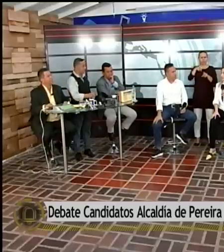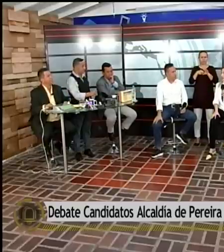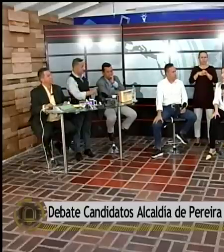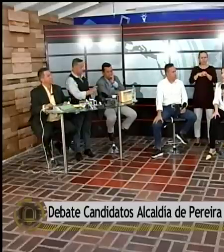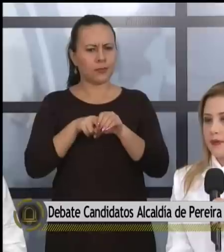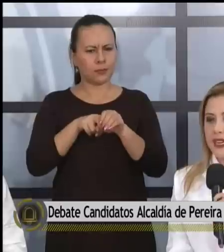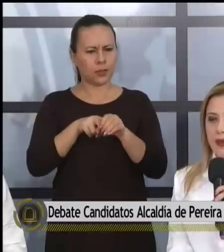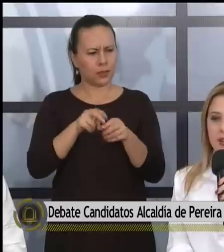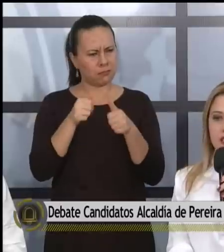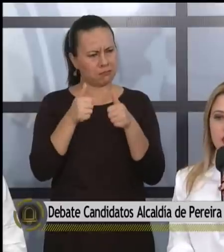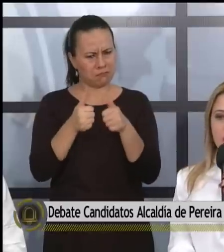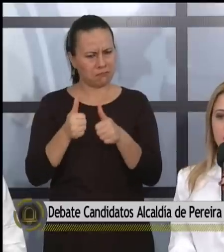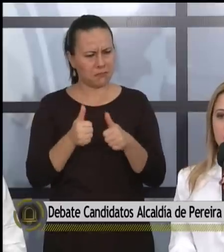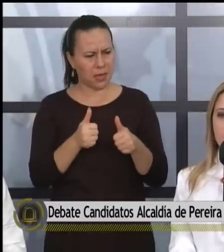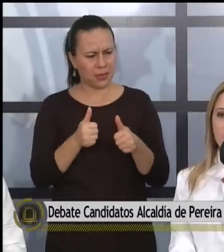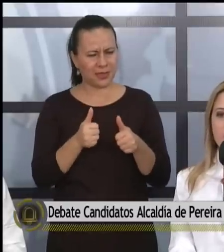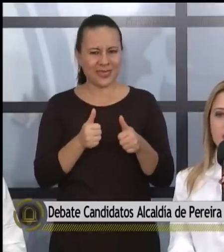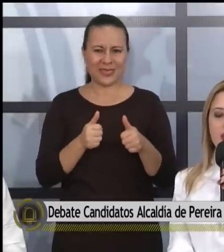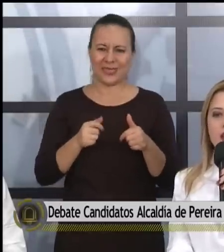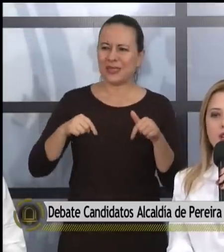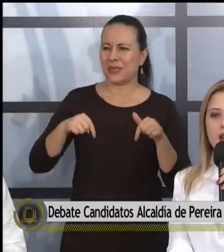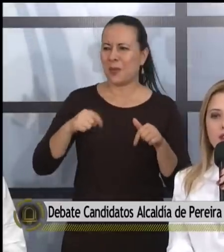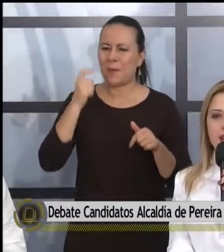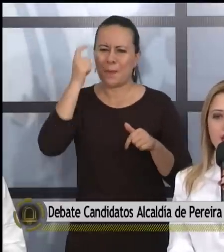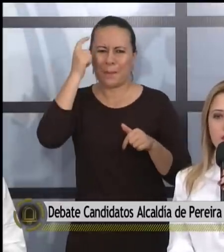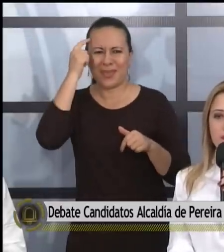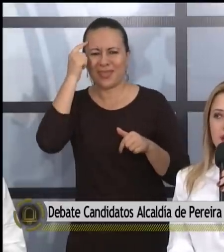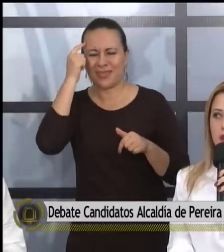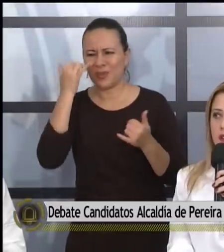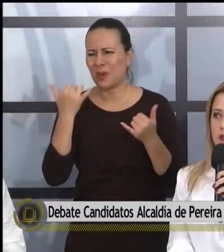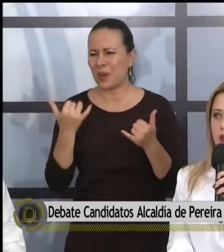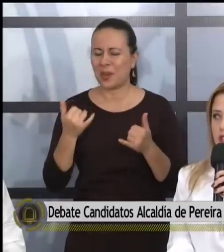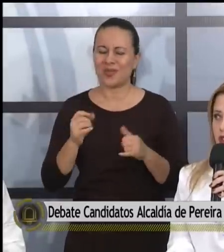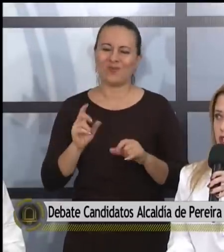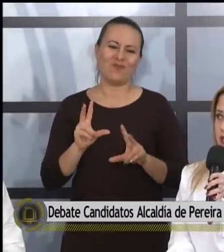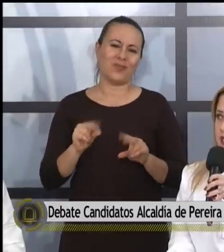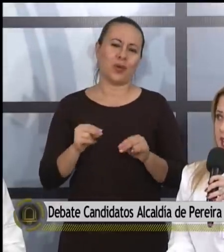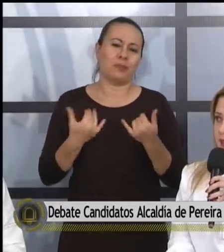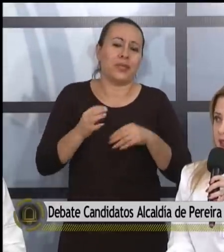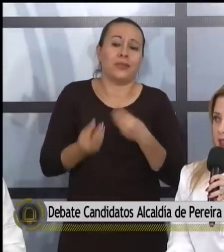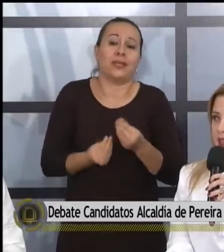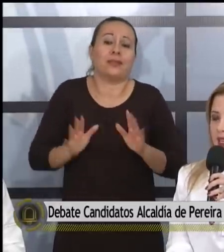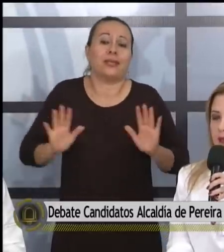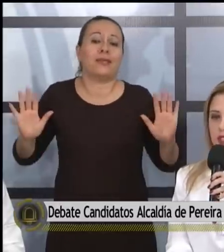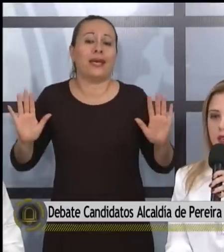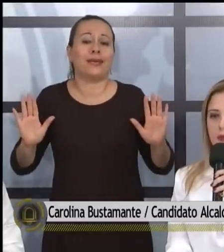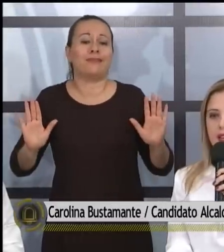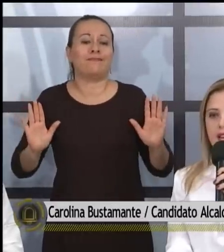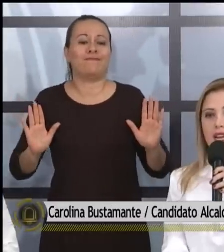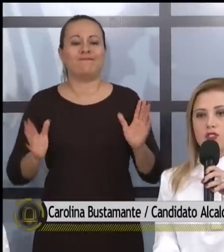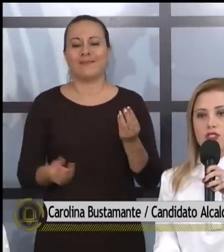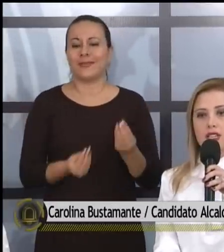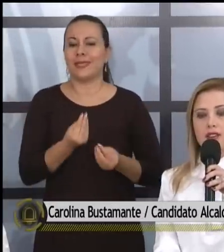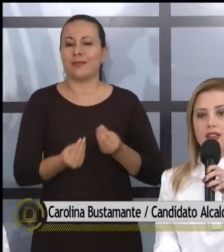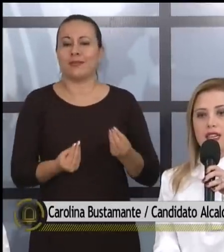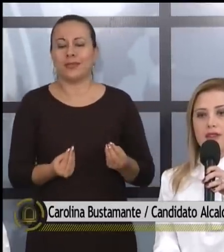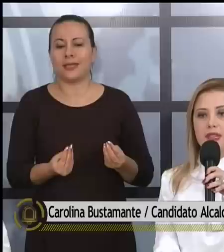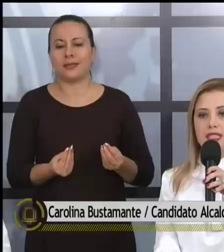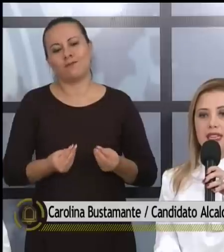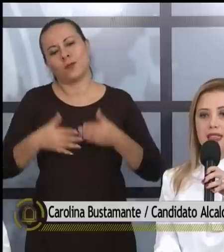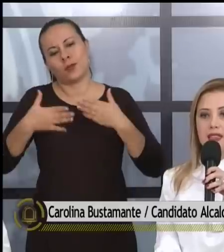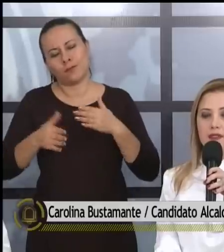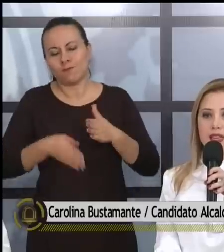ciudad? Mira, pienso que no era el momento de tener un cable aéreo, pero lo hecho, hecho está. Y tenemos que manejar la